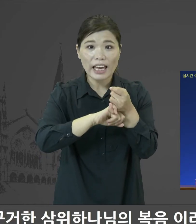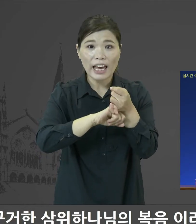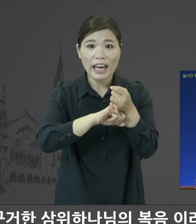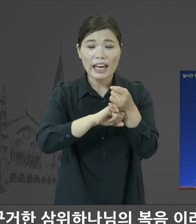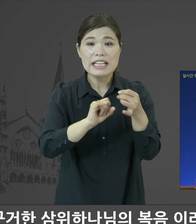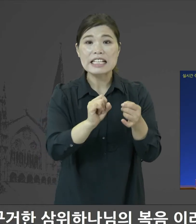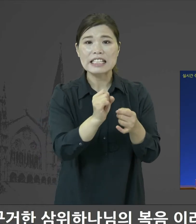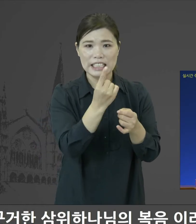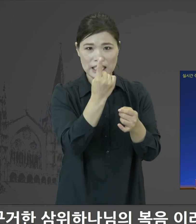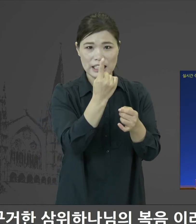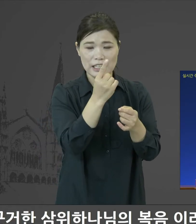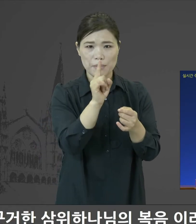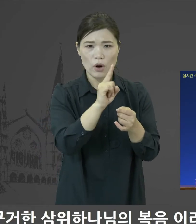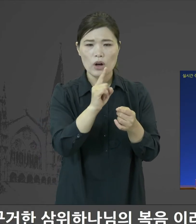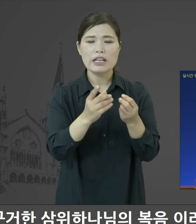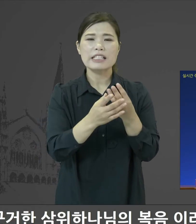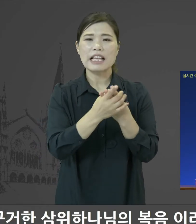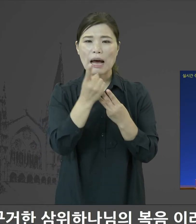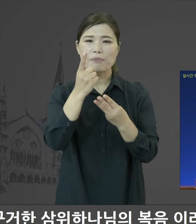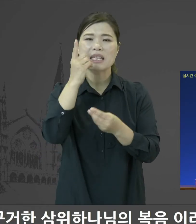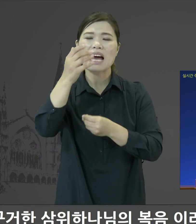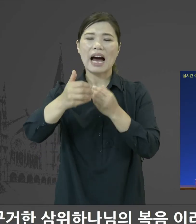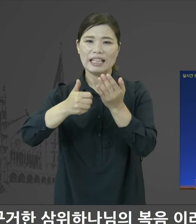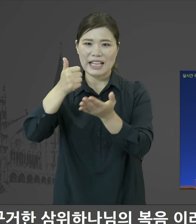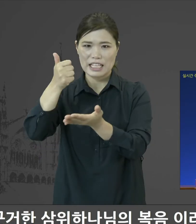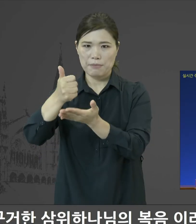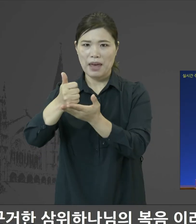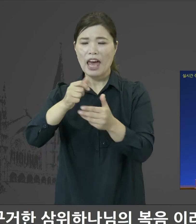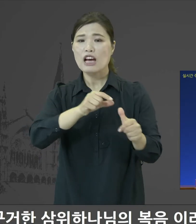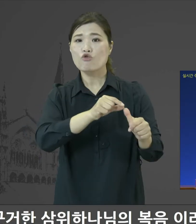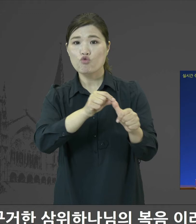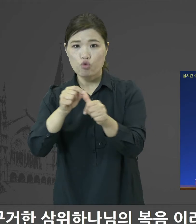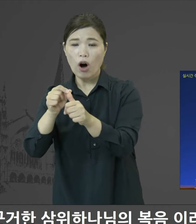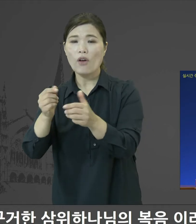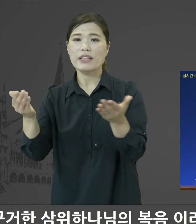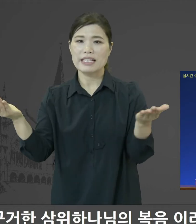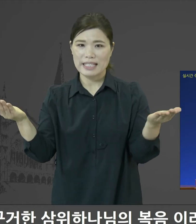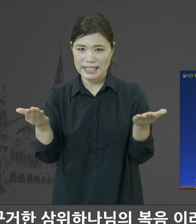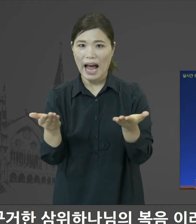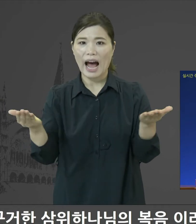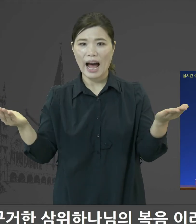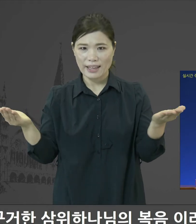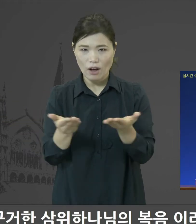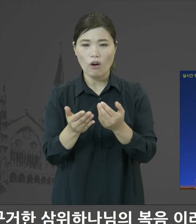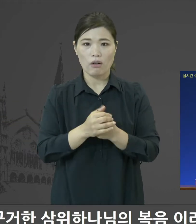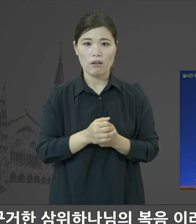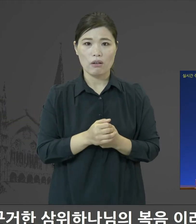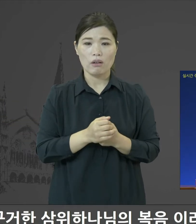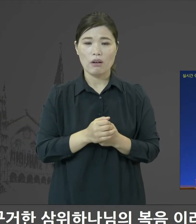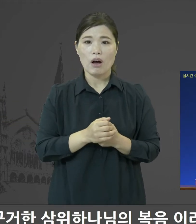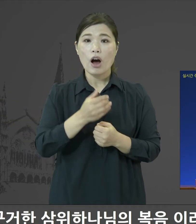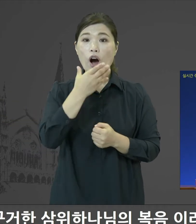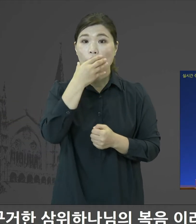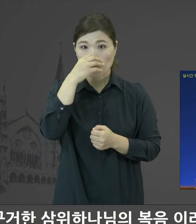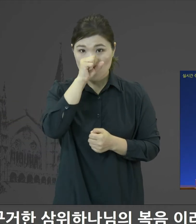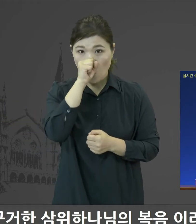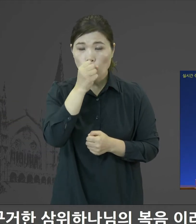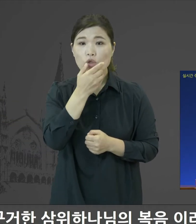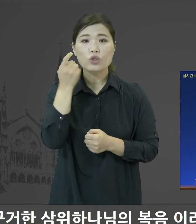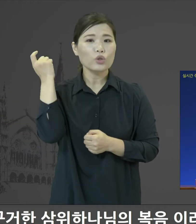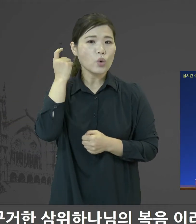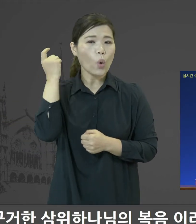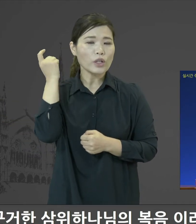하나님의 구원 사역. 복음은 구원 사역입니다. 복음이 왜 좋은 소식입니까? 구원하기 때문에, 우리를 구출하기 때문에,